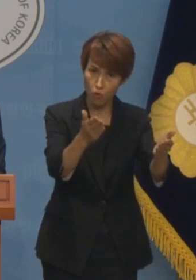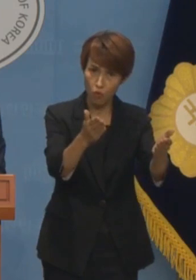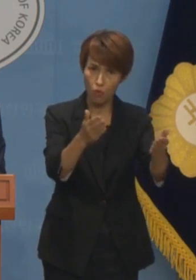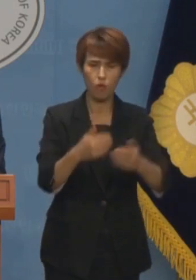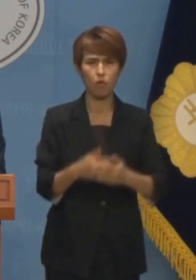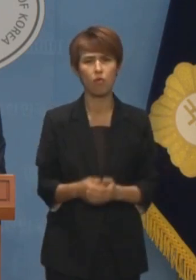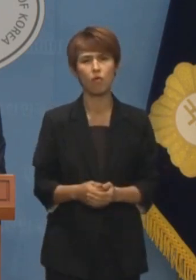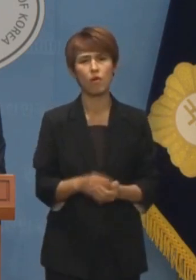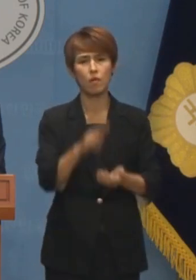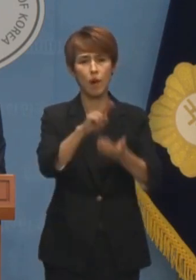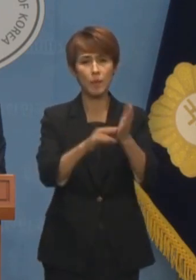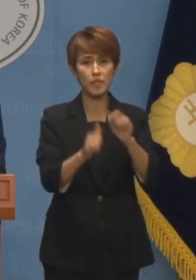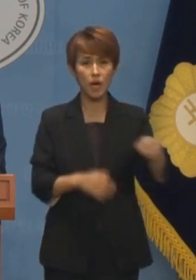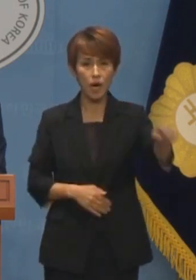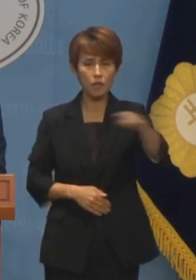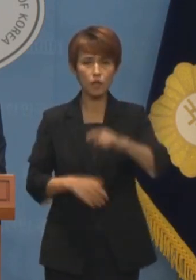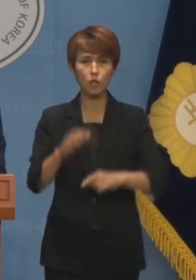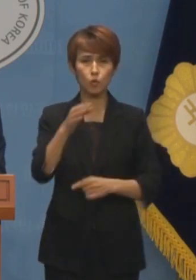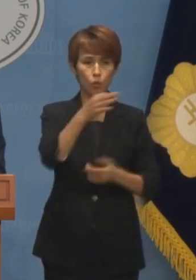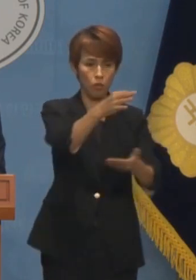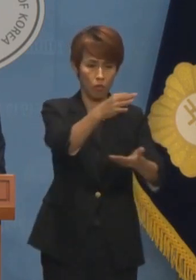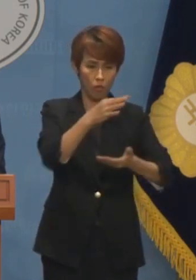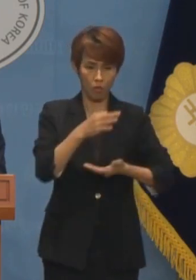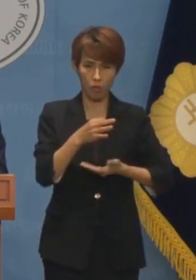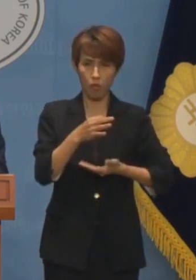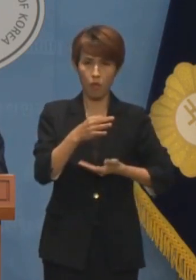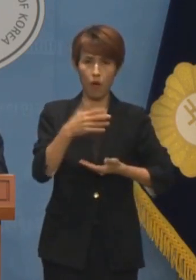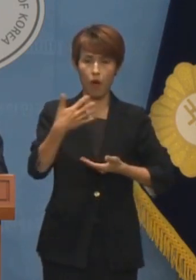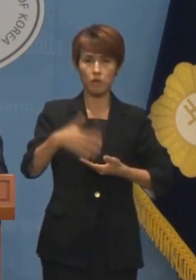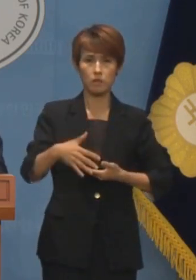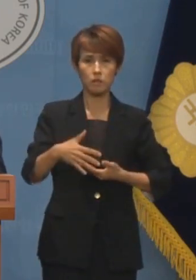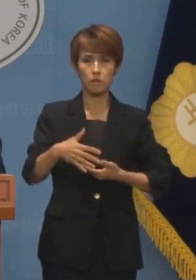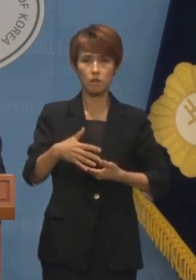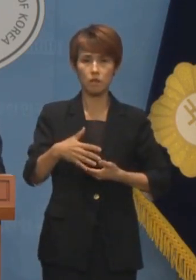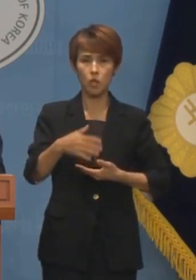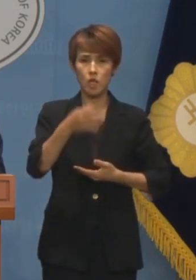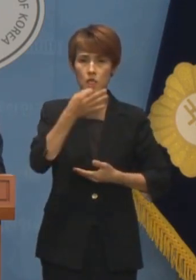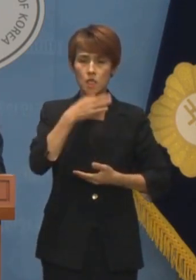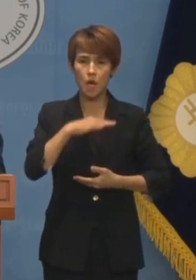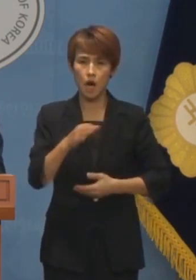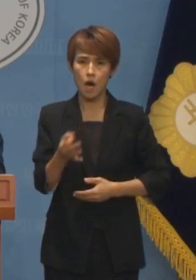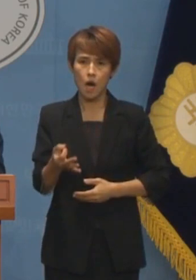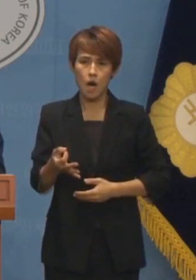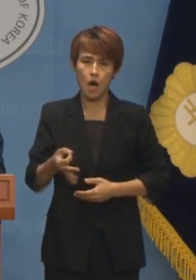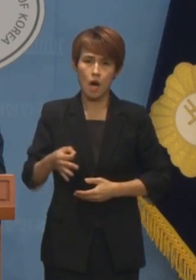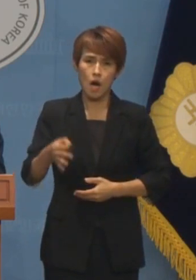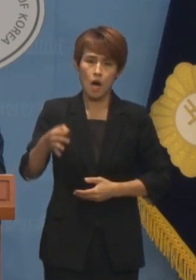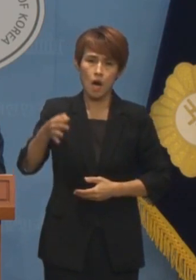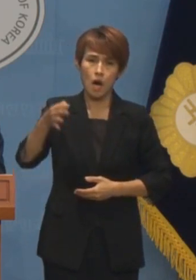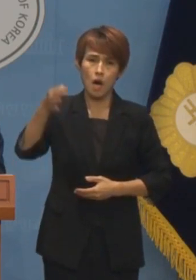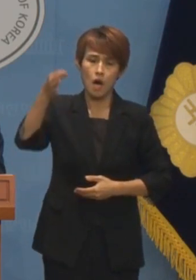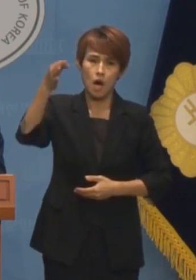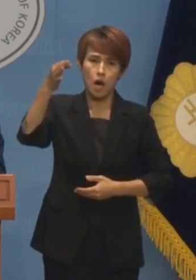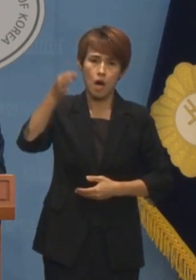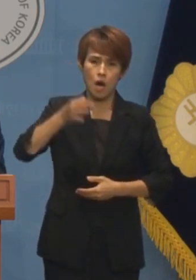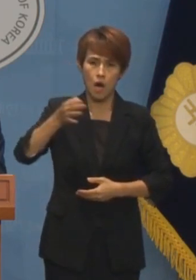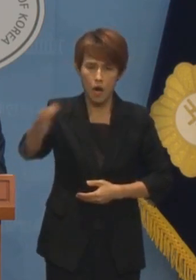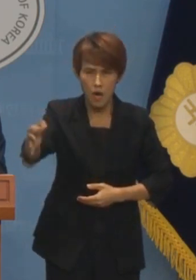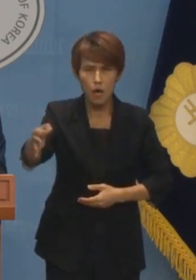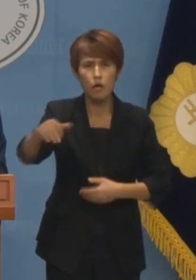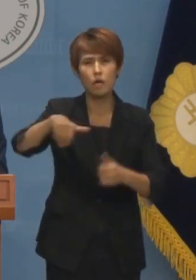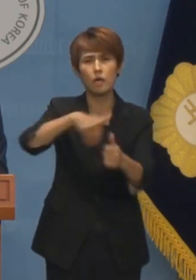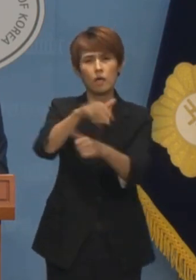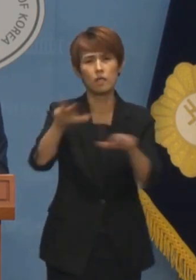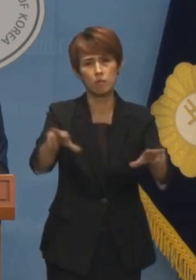판매자들은 대금을 못 받은 상태에서 추가 이자를, 연체 이자를 지불해야 할 처지에